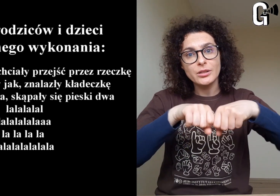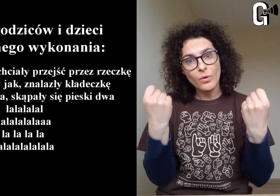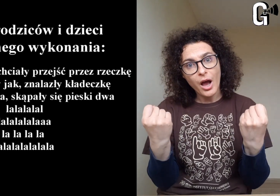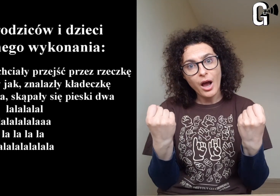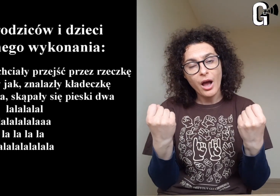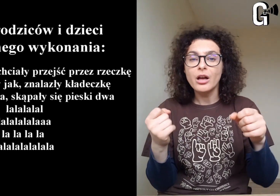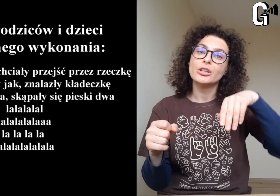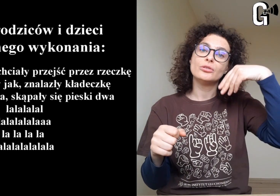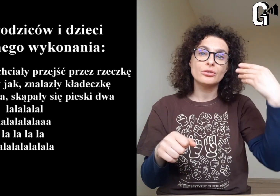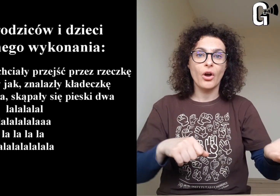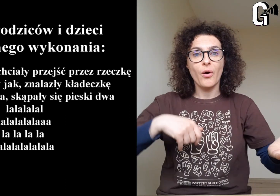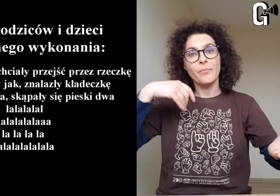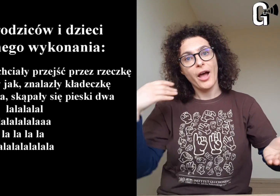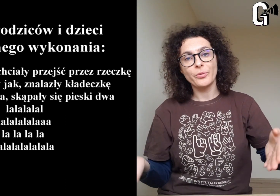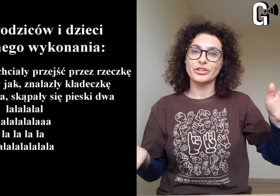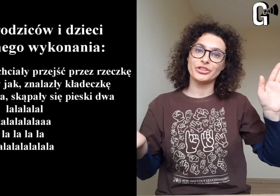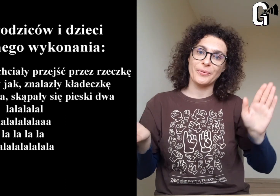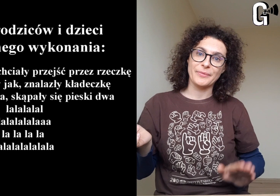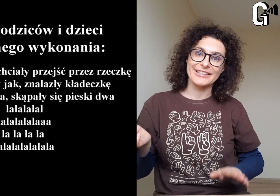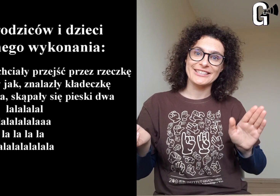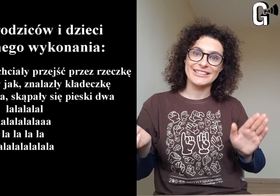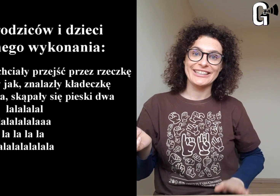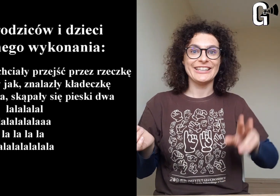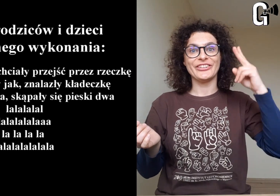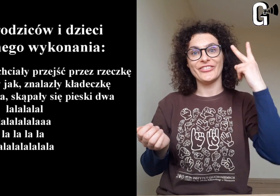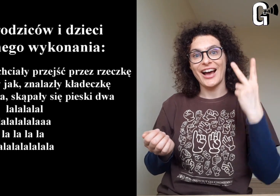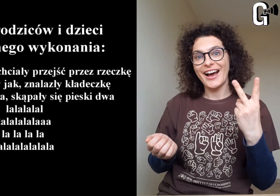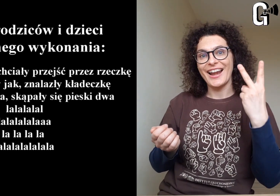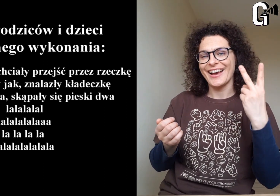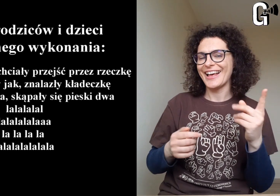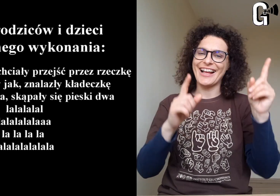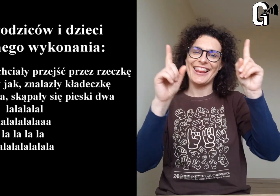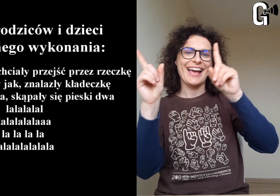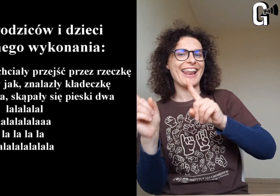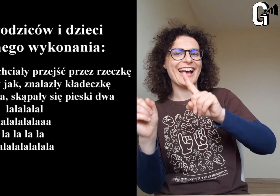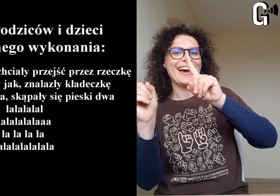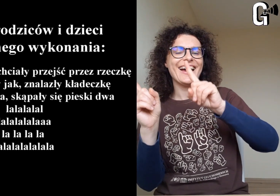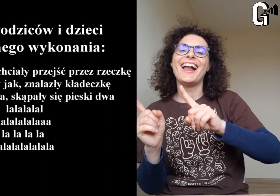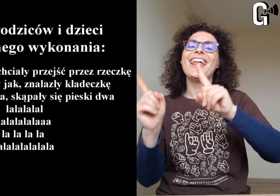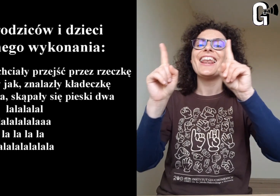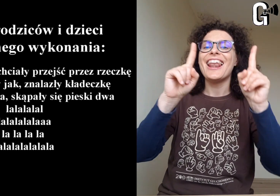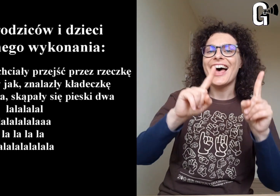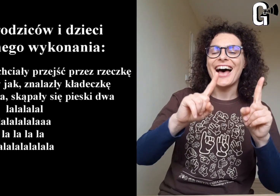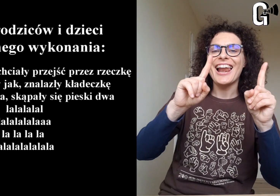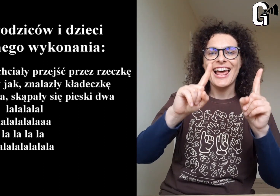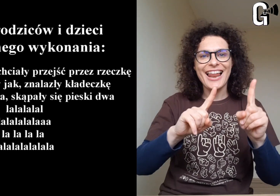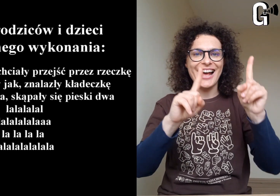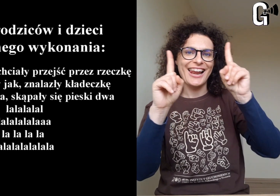zła. Skąpały się pieski dwa. La la la la la la la la